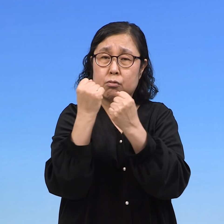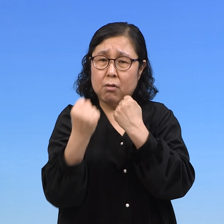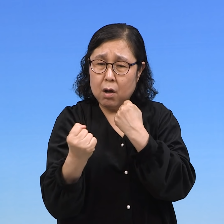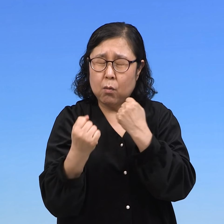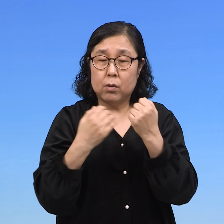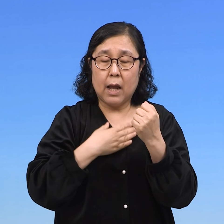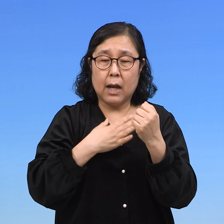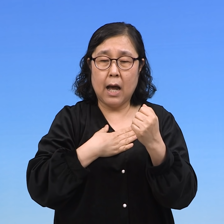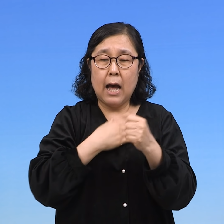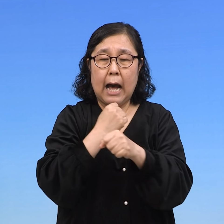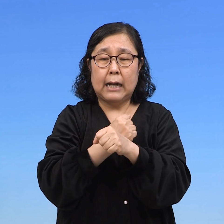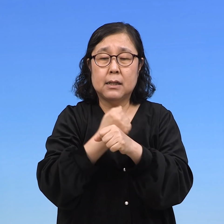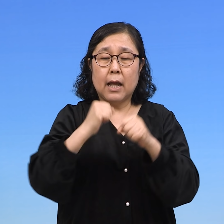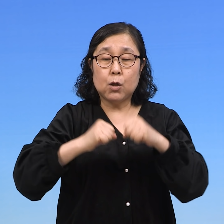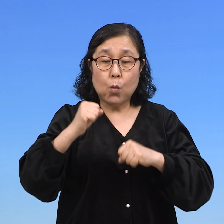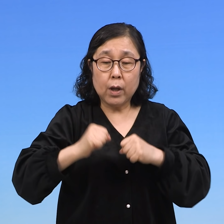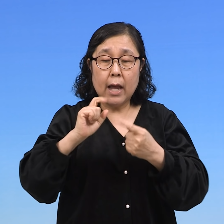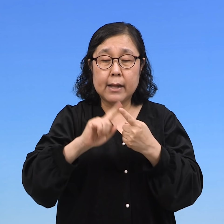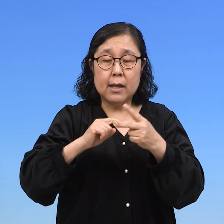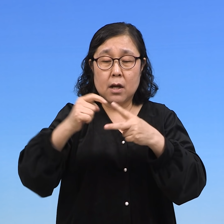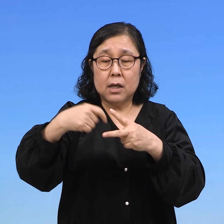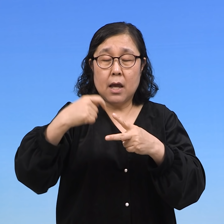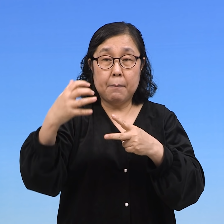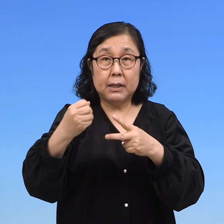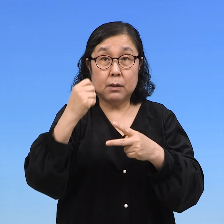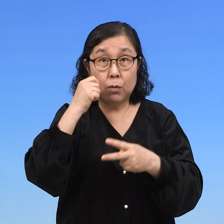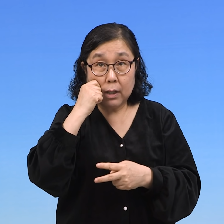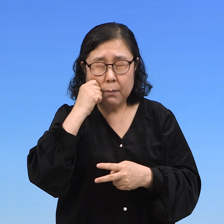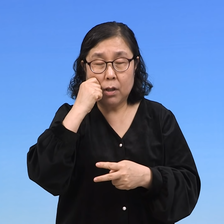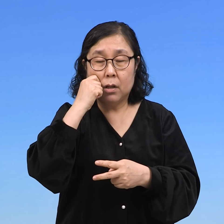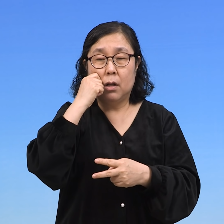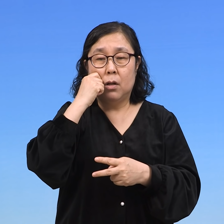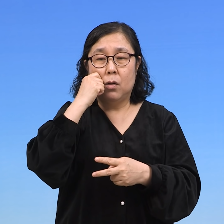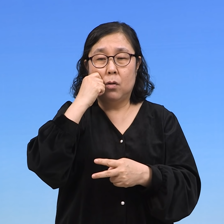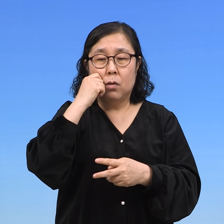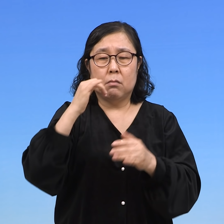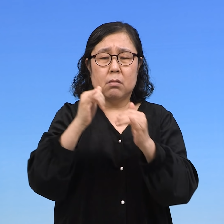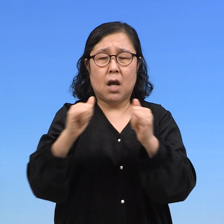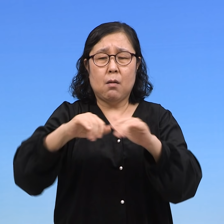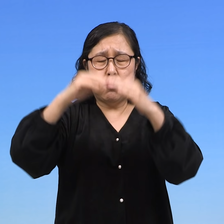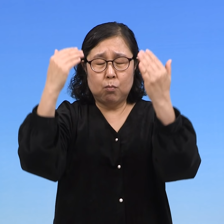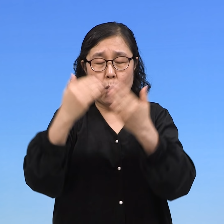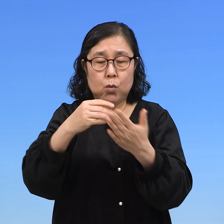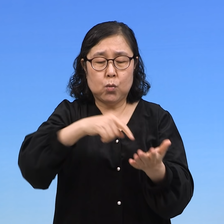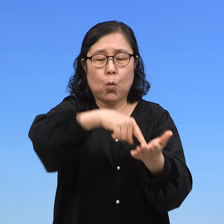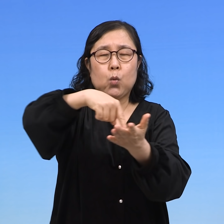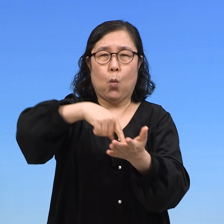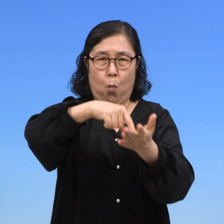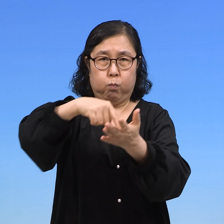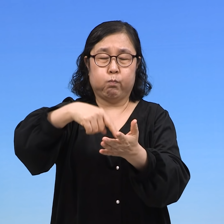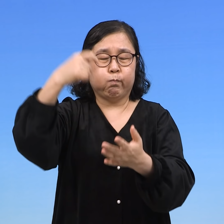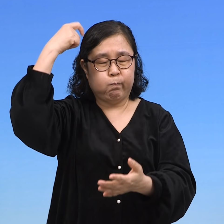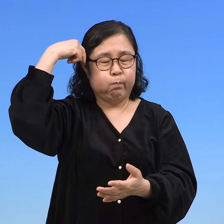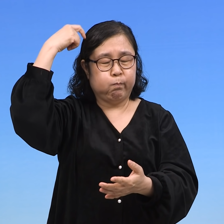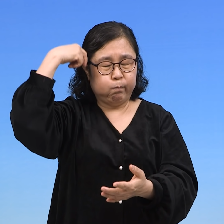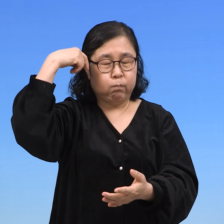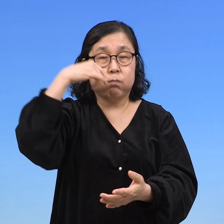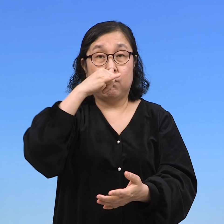대하여 공감받지 못하고 이해받지 못하면 인간은 누구나 다 고립감 또 고독을 느끼는 거거든요